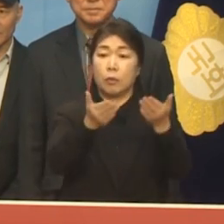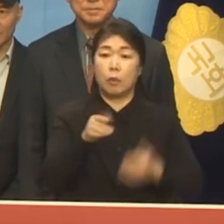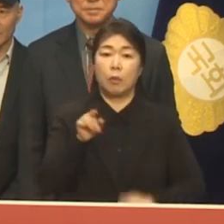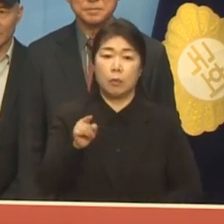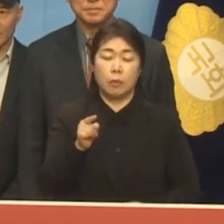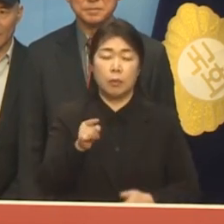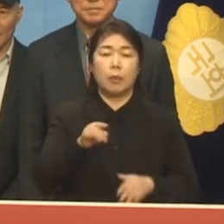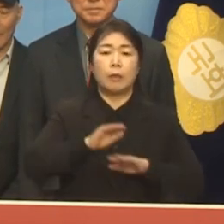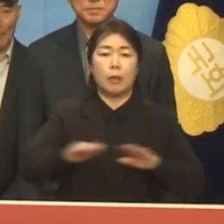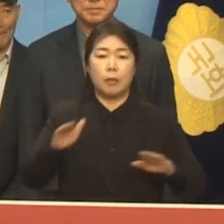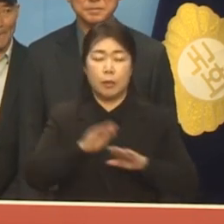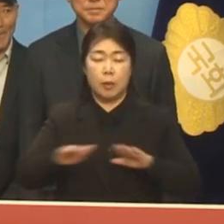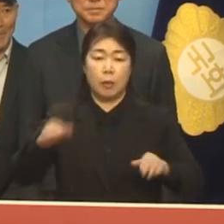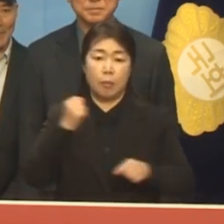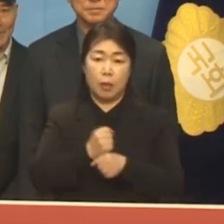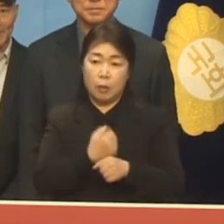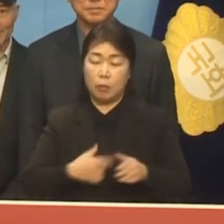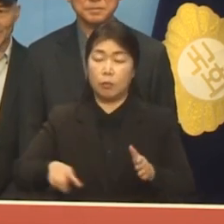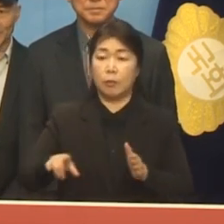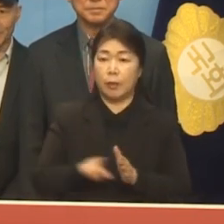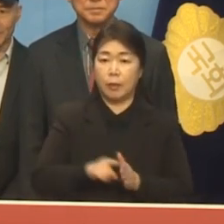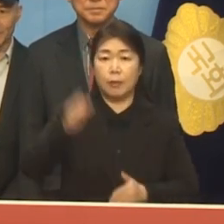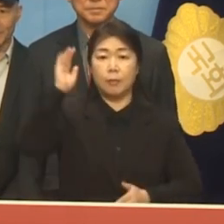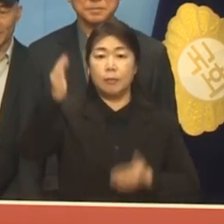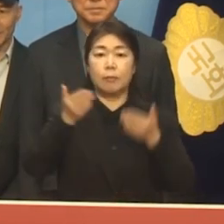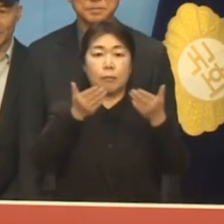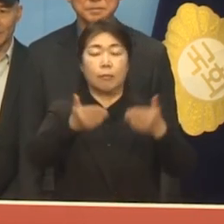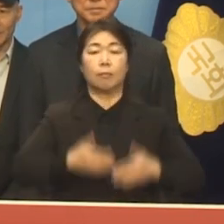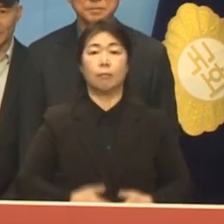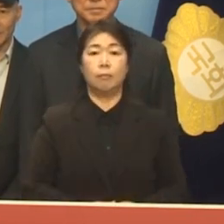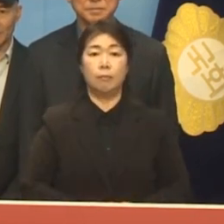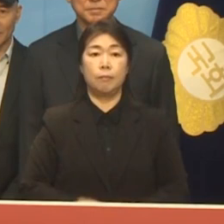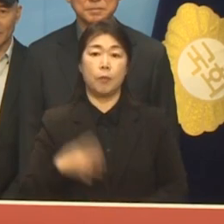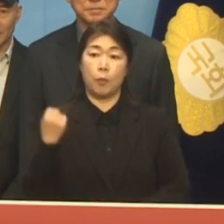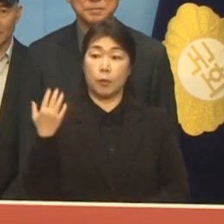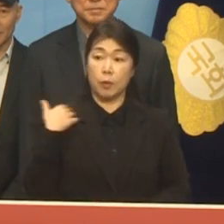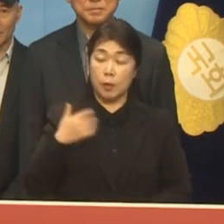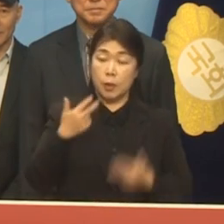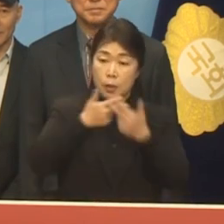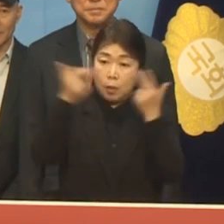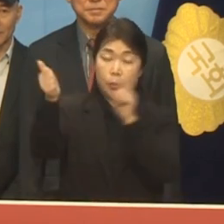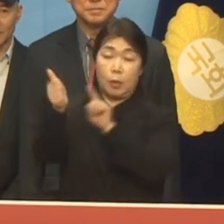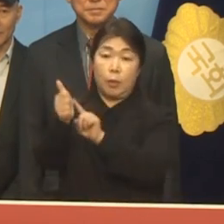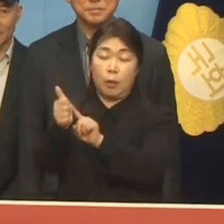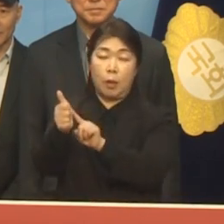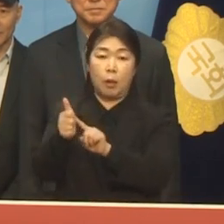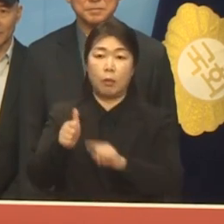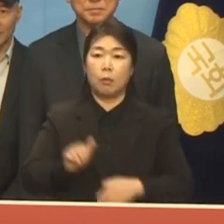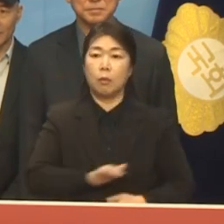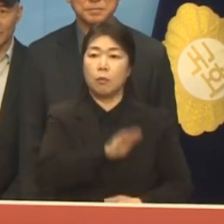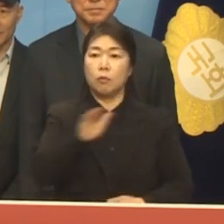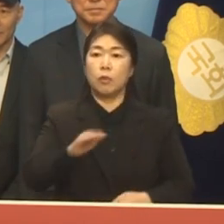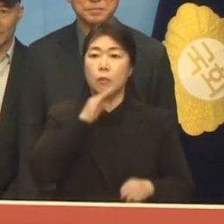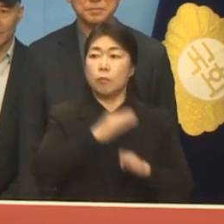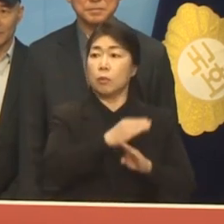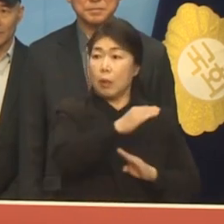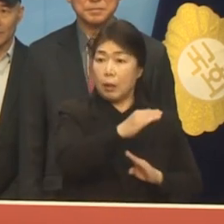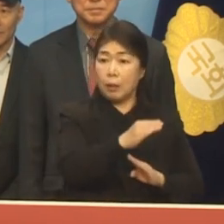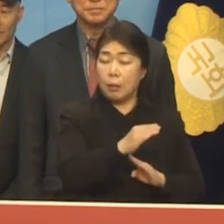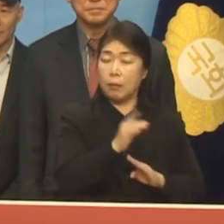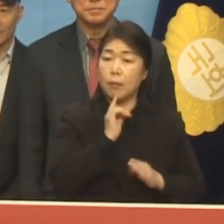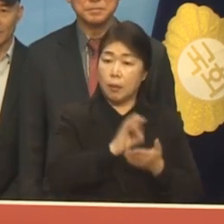대책 촉구를 하고자 이 자리에 섰습니다. 며칠 전 이재명 대표는 우리 북한 그리고